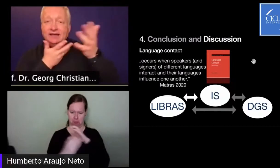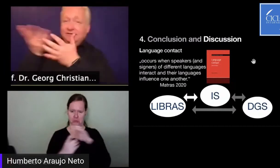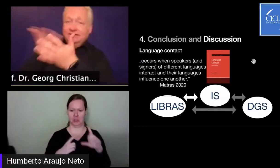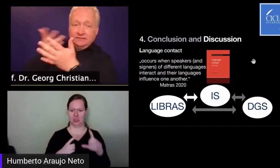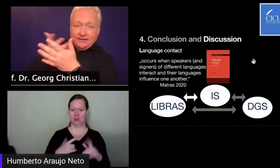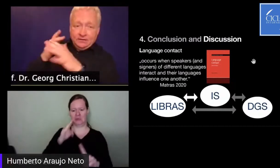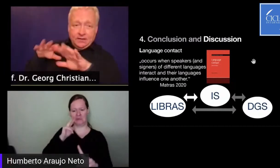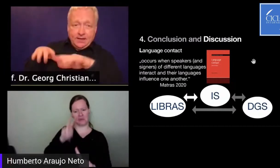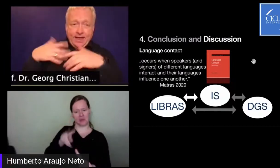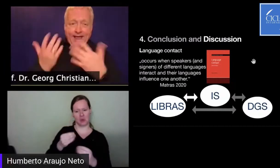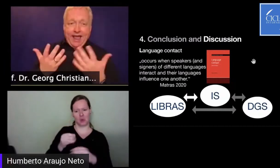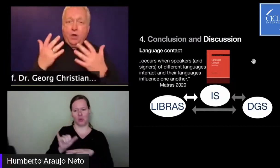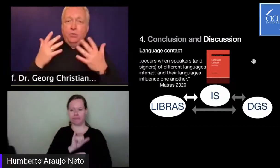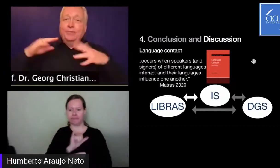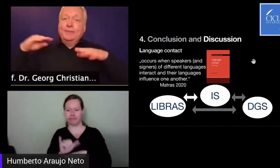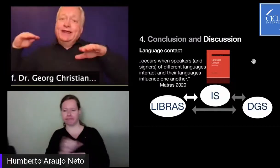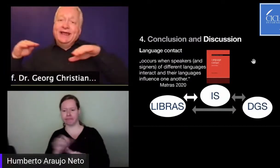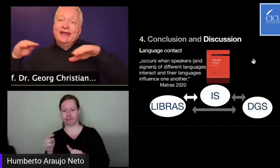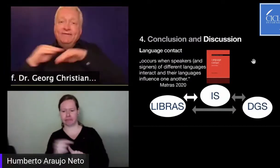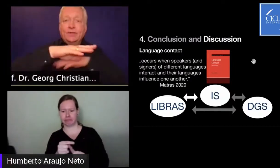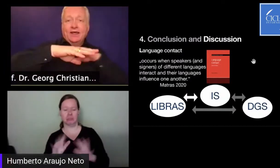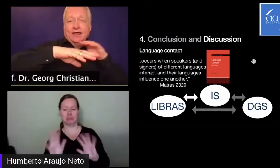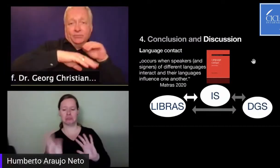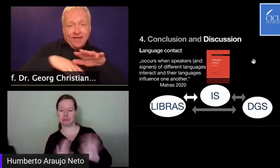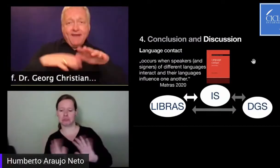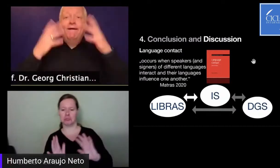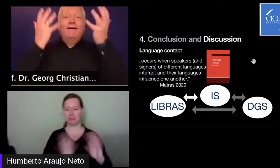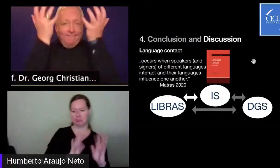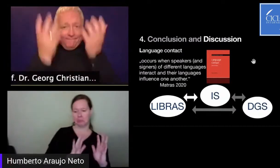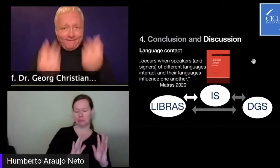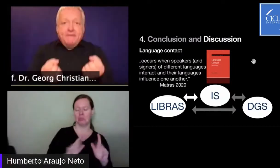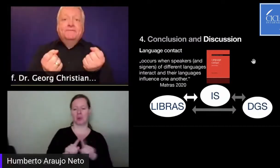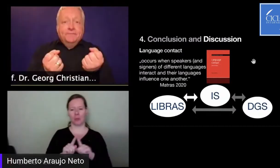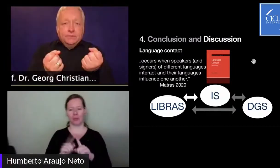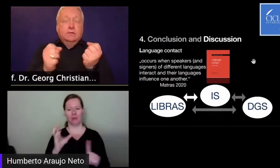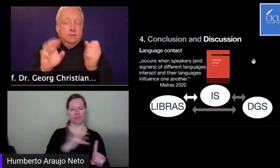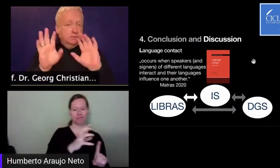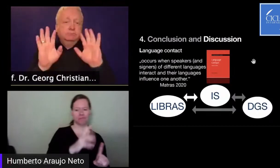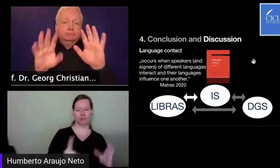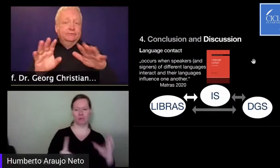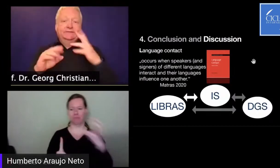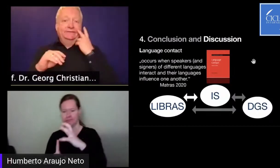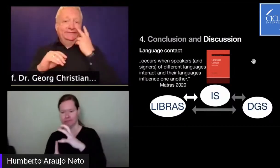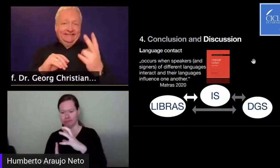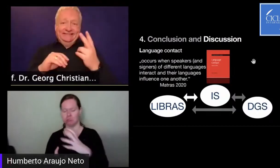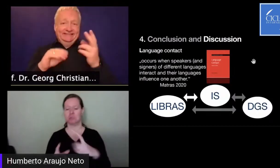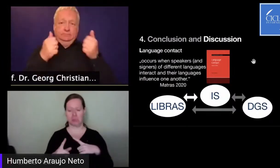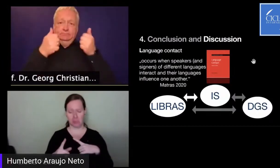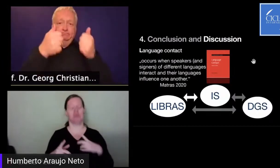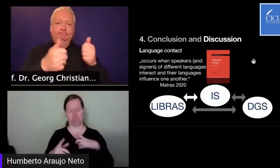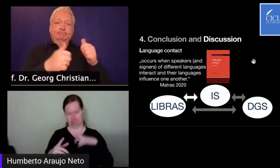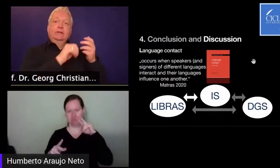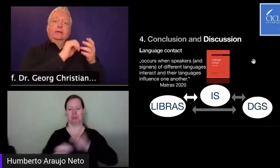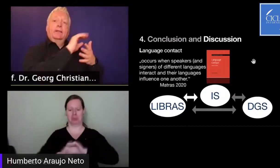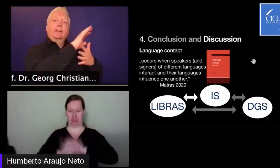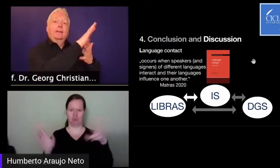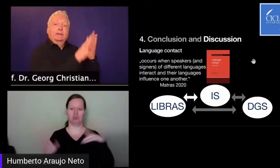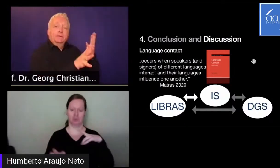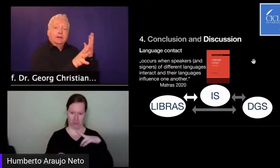essa necessidade comunicacional aparecendo como uma estratégia interessante de trocas e de influências